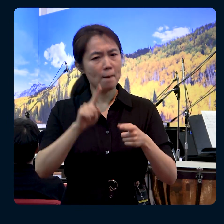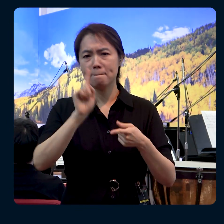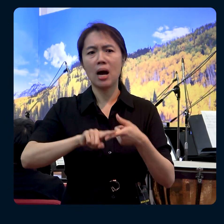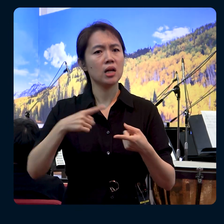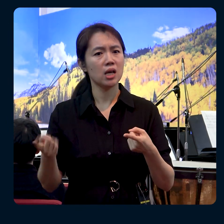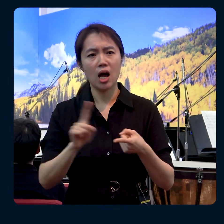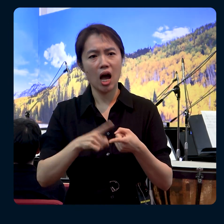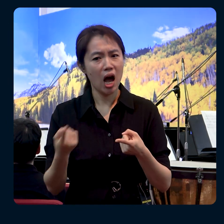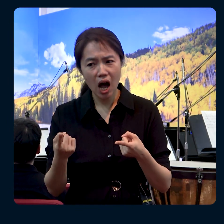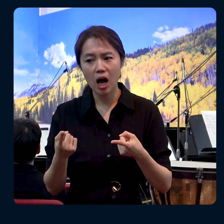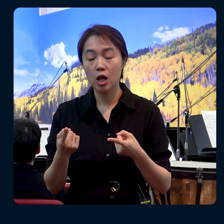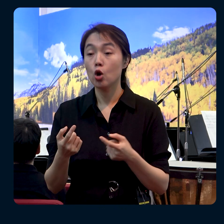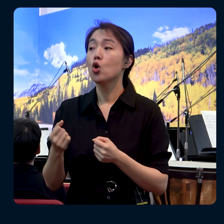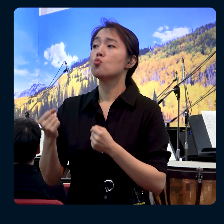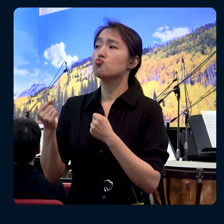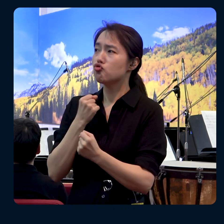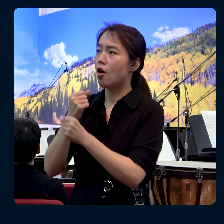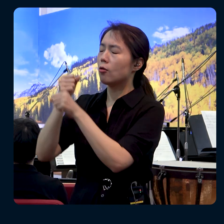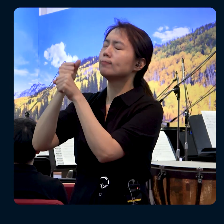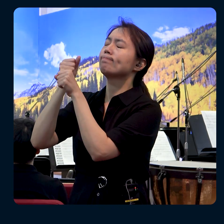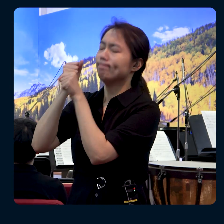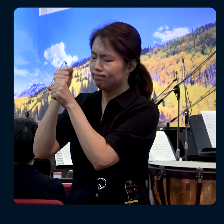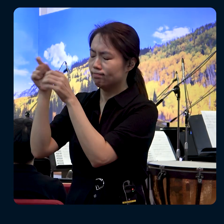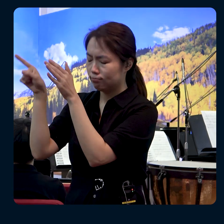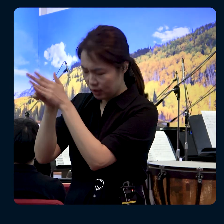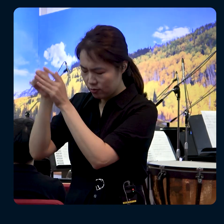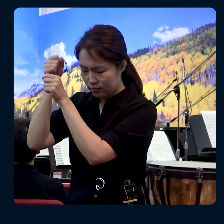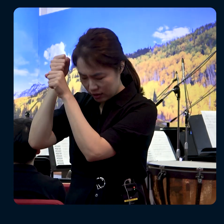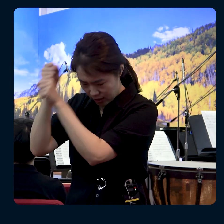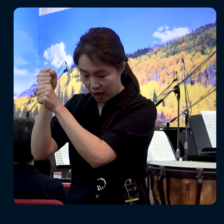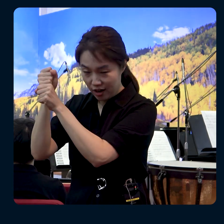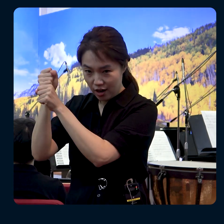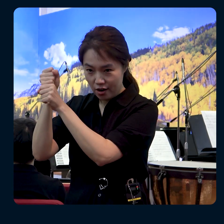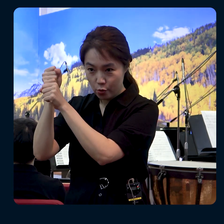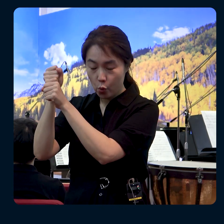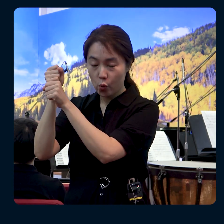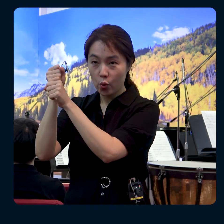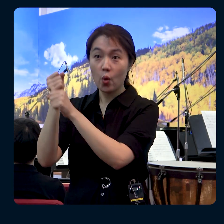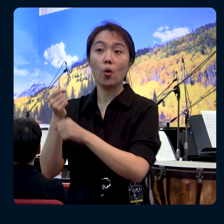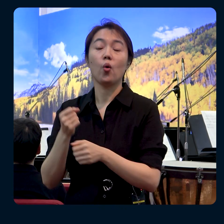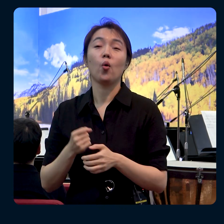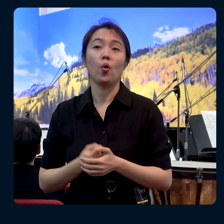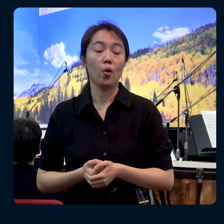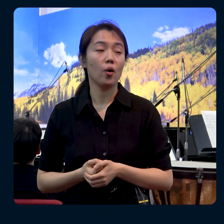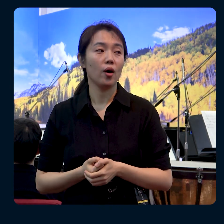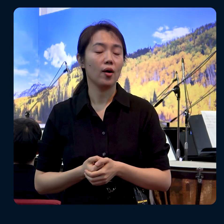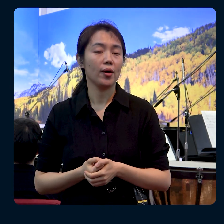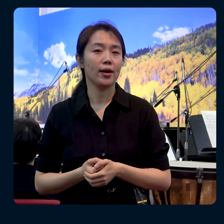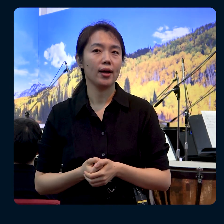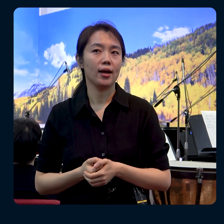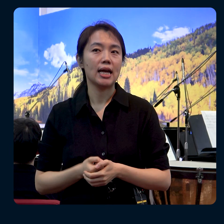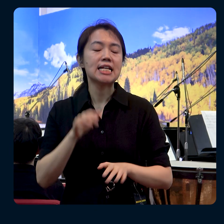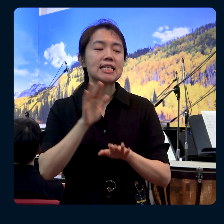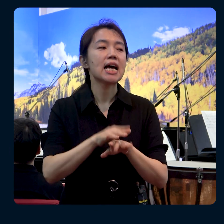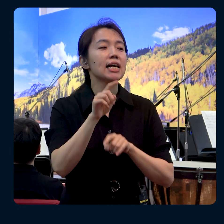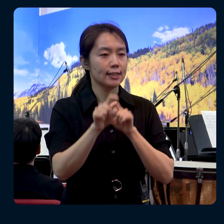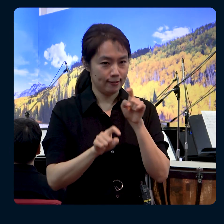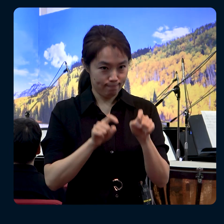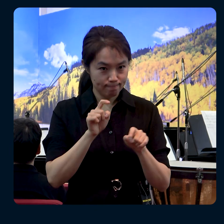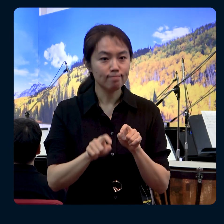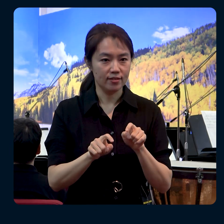붙들고, 예, 그 하나님 말씀인 건 맞는데, 그런데 희미한,